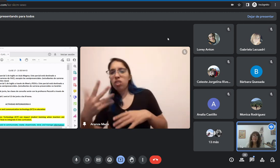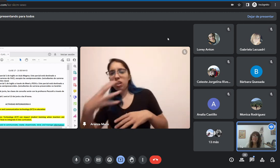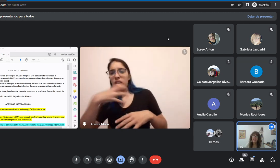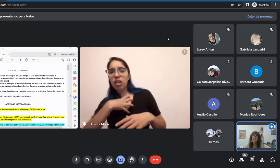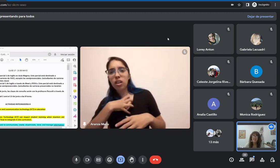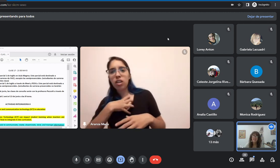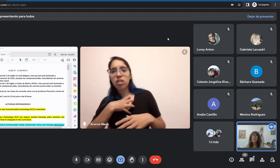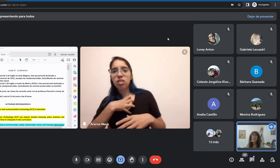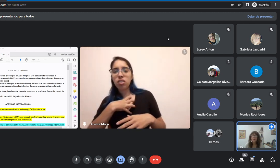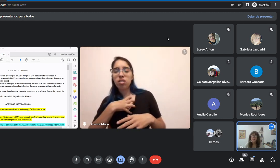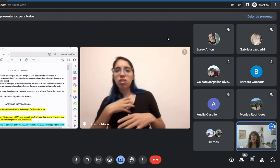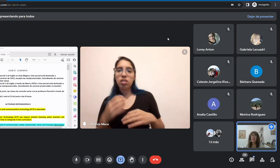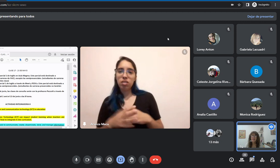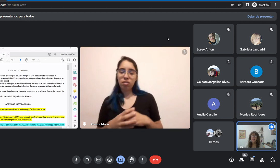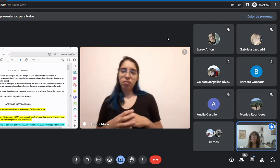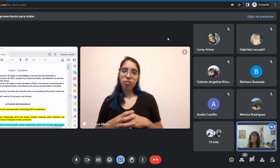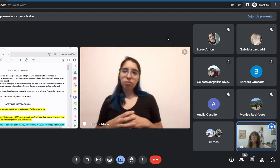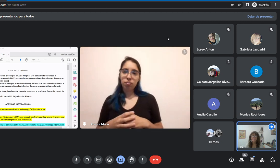siguen, ¿sí?